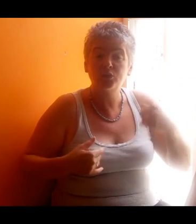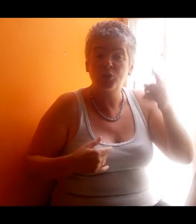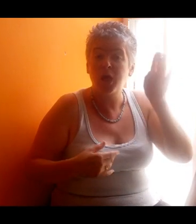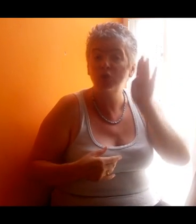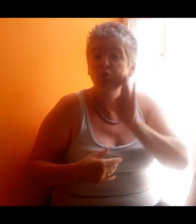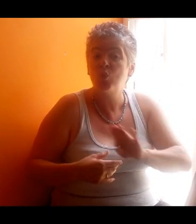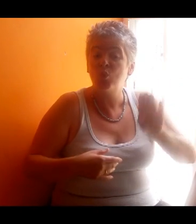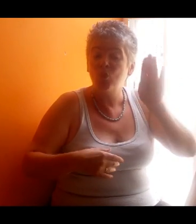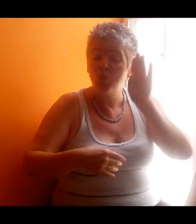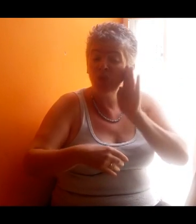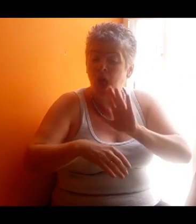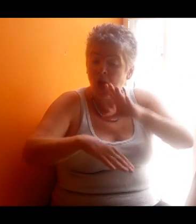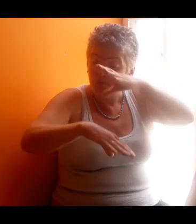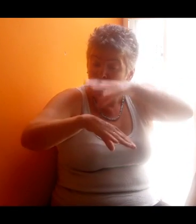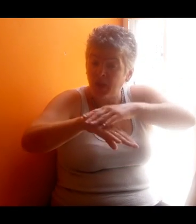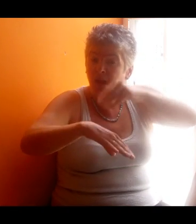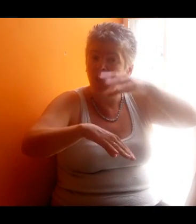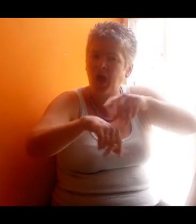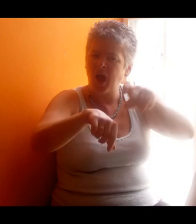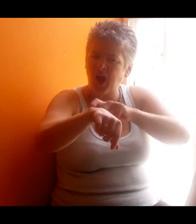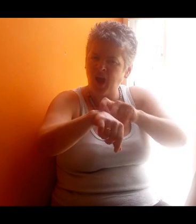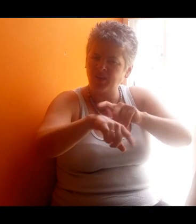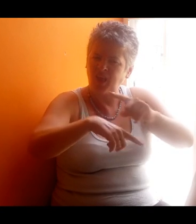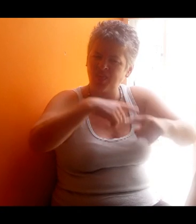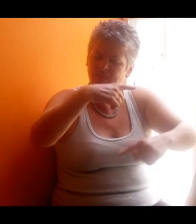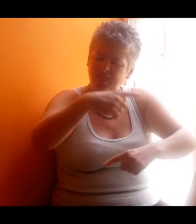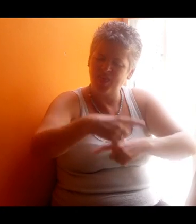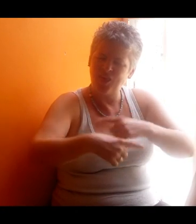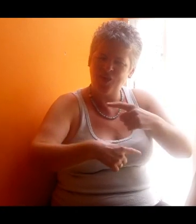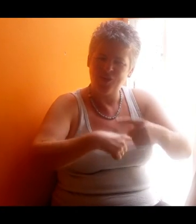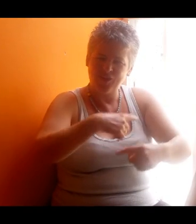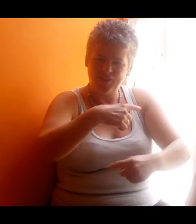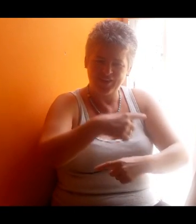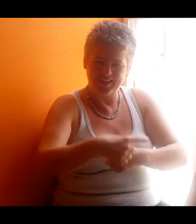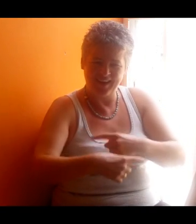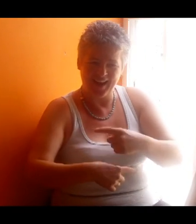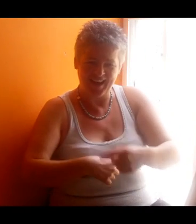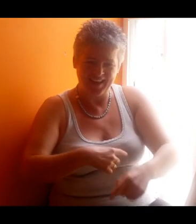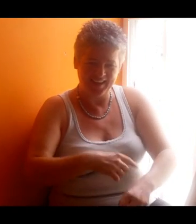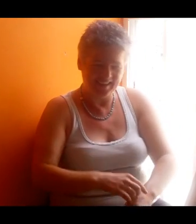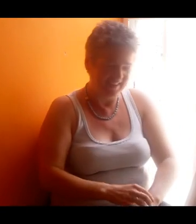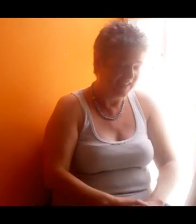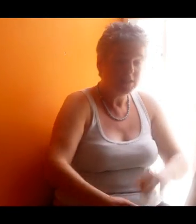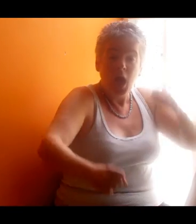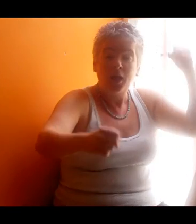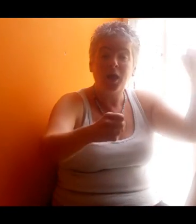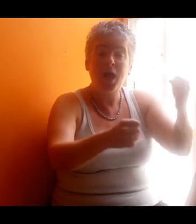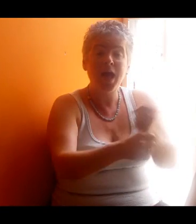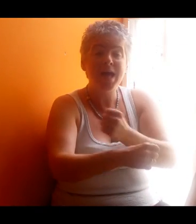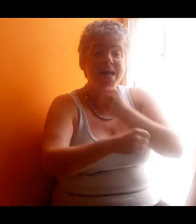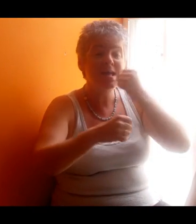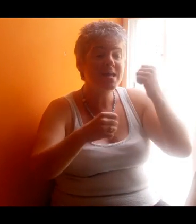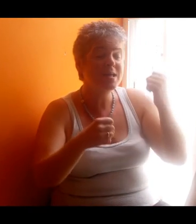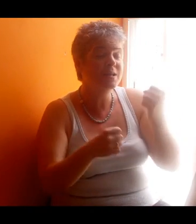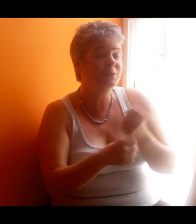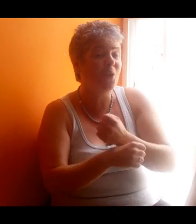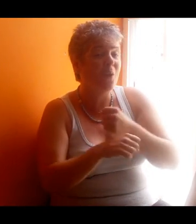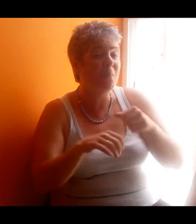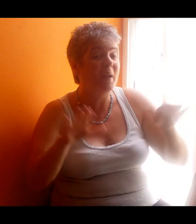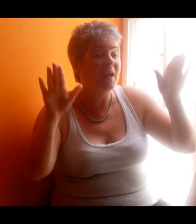Ya les conocemos muy bien porque nos hemos enfrentado muchas veces a ellos. Ya te lo digo. ¡Oh, mi madre! A veces siendo